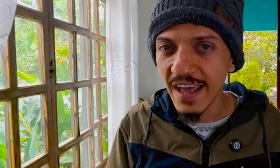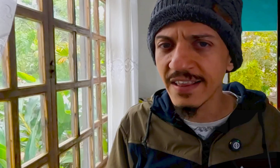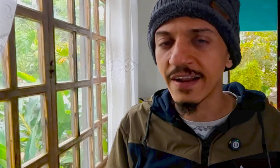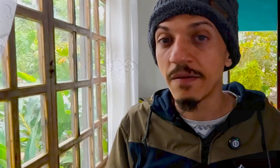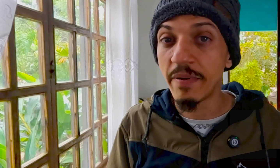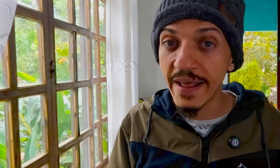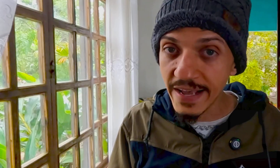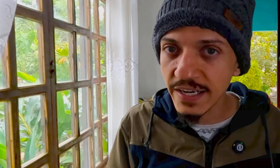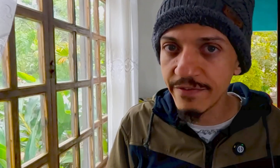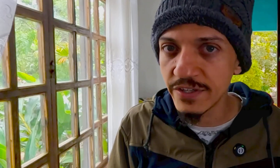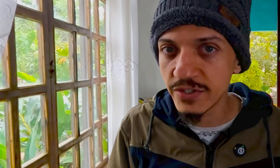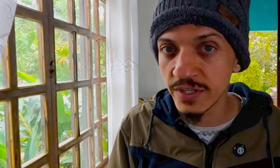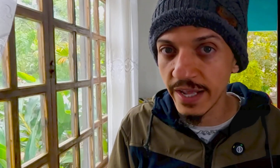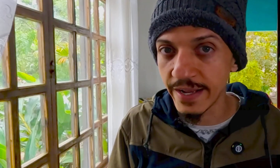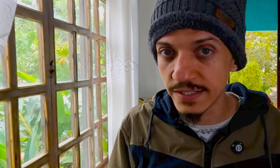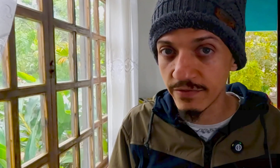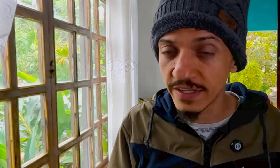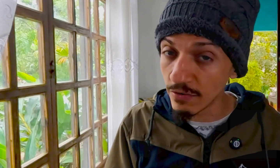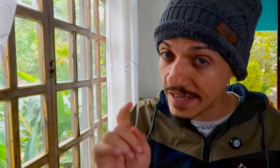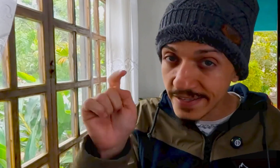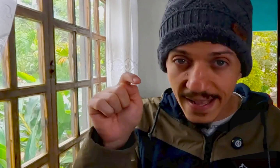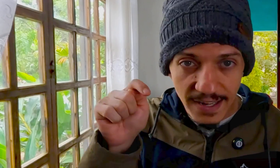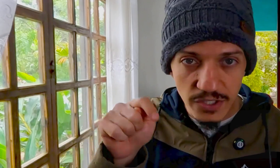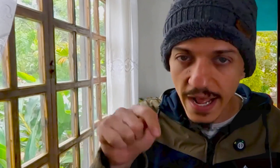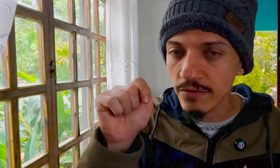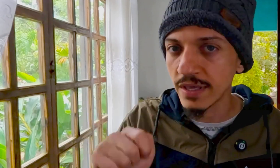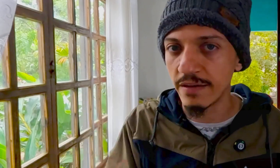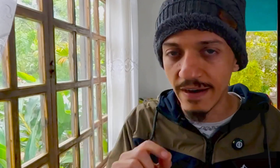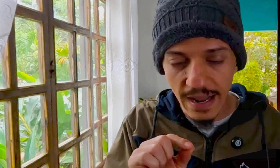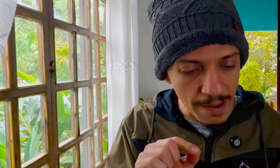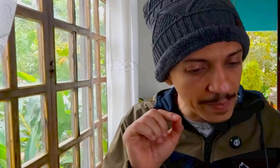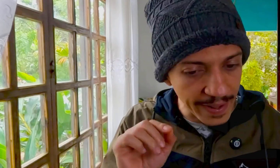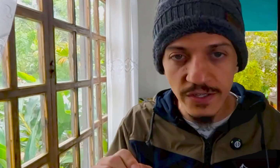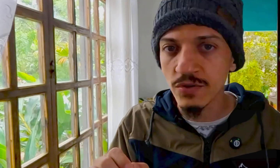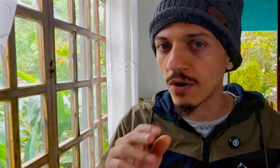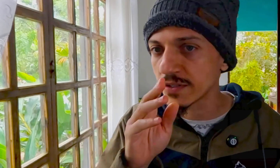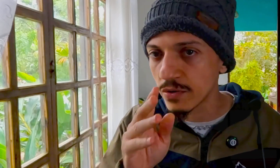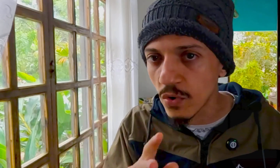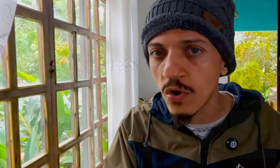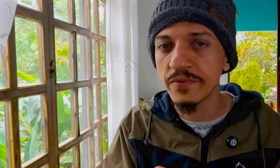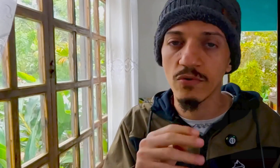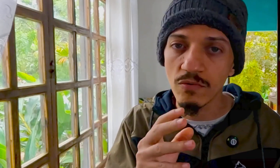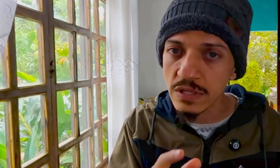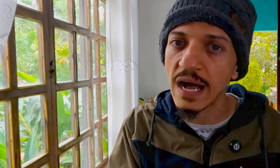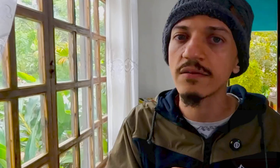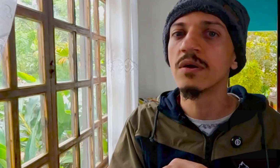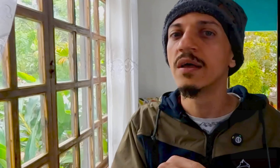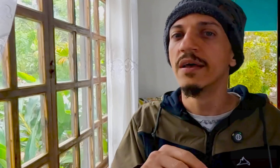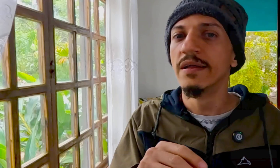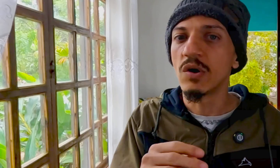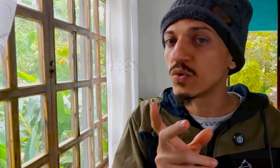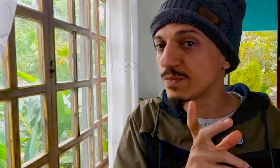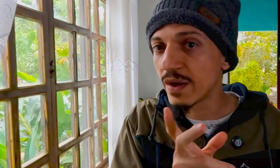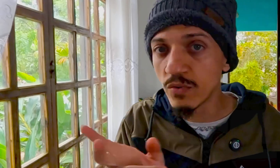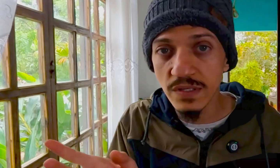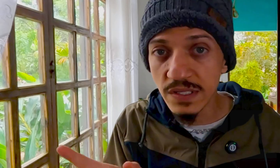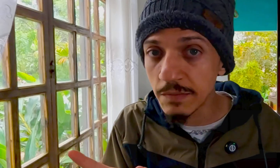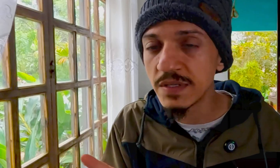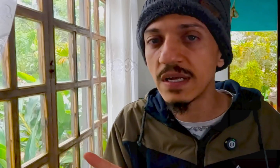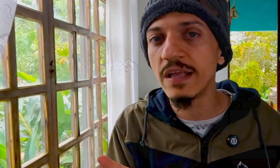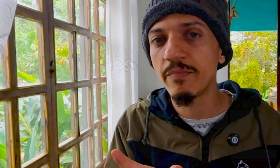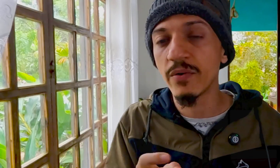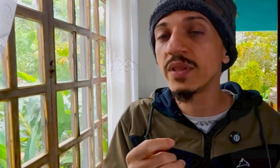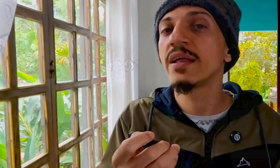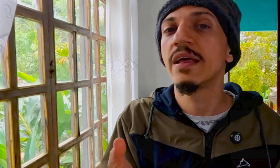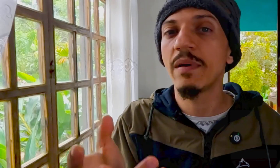vai, entra, preencha a ficha de interesse. Eu vou deixar o link dela direto aqui. Vai lá, preenche, coloque seu nome, seu contato. Tem algumas perguntas